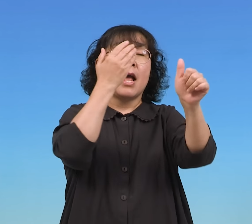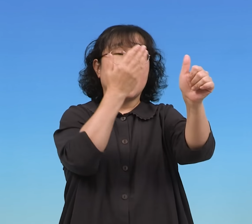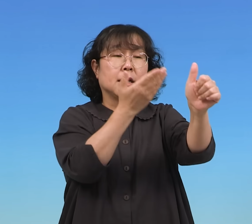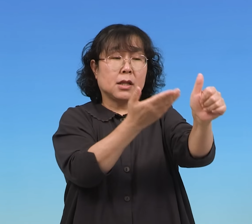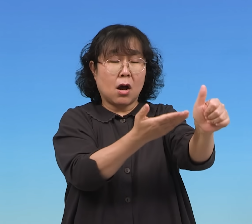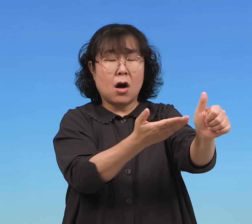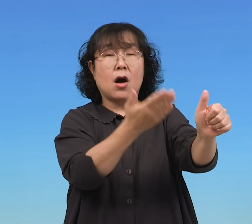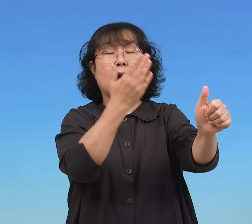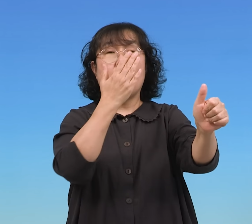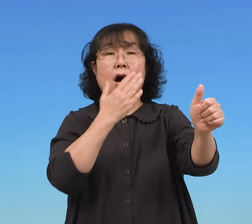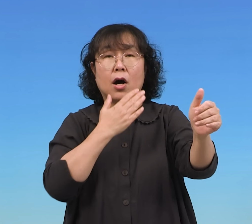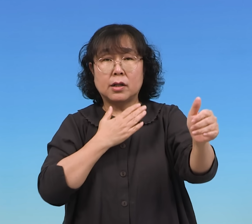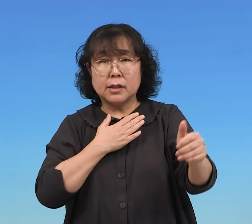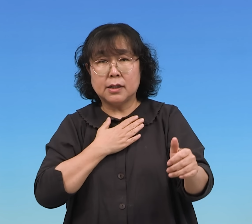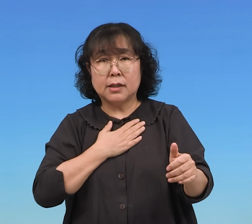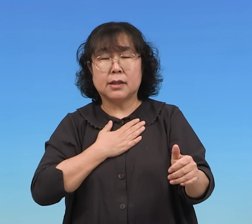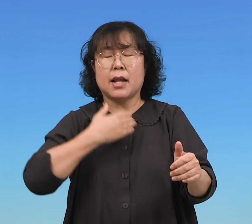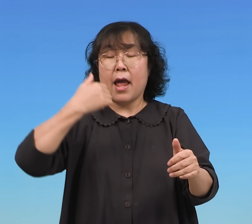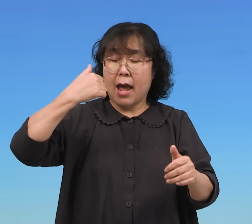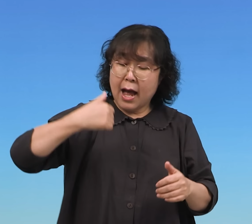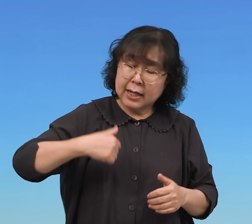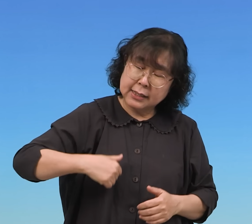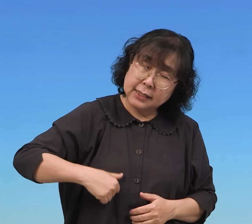내 아들이라.